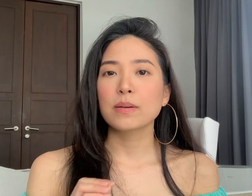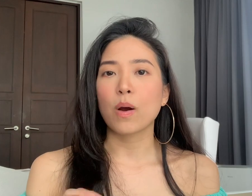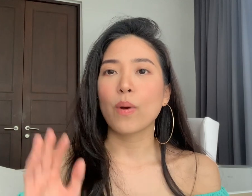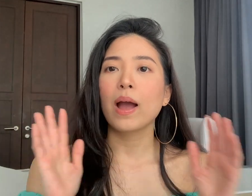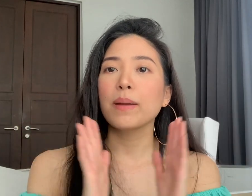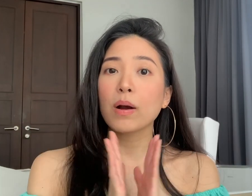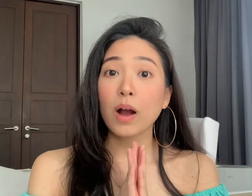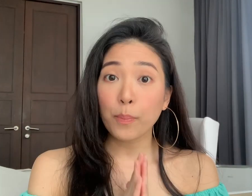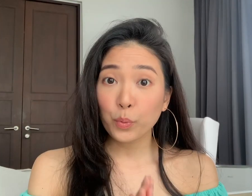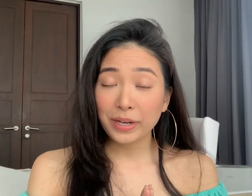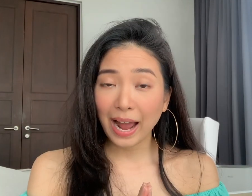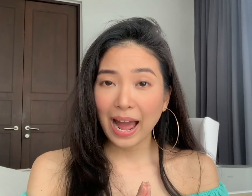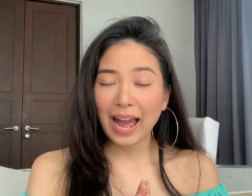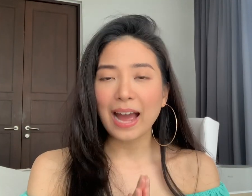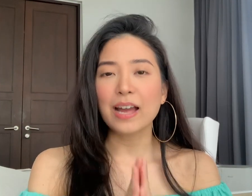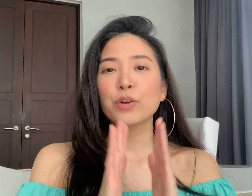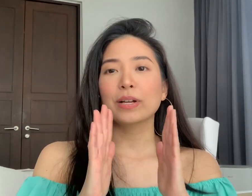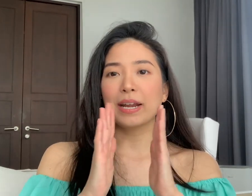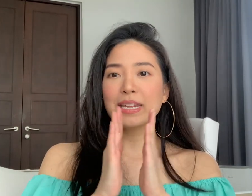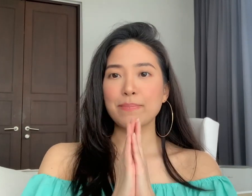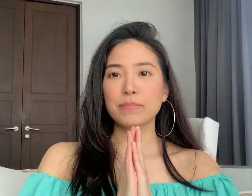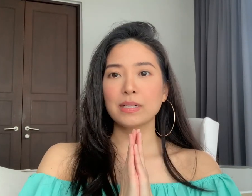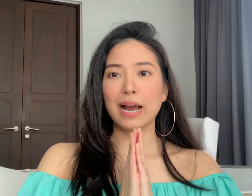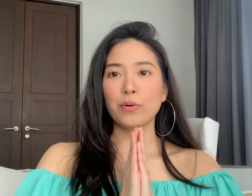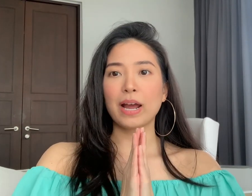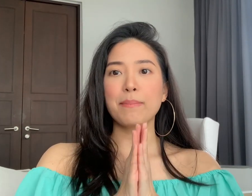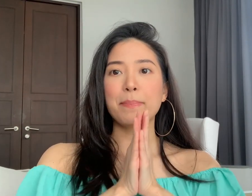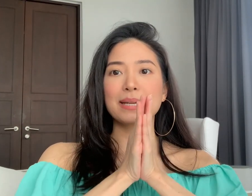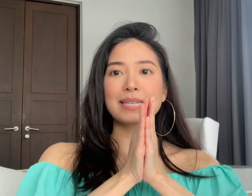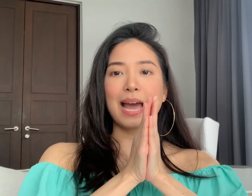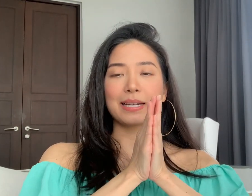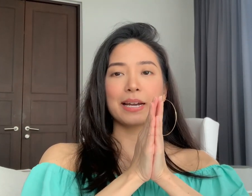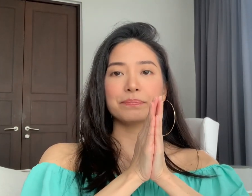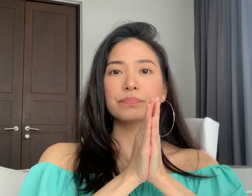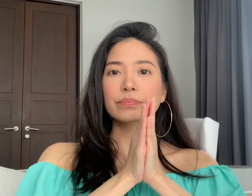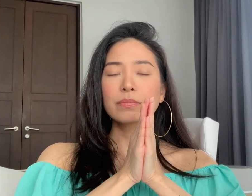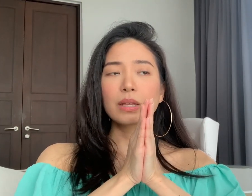bash moc kh kh khouou Home growing...